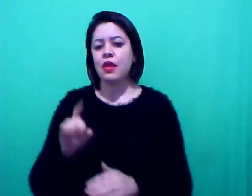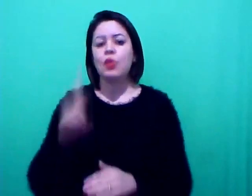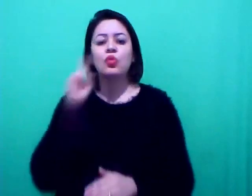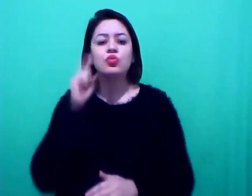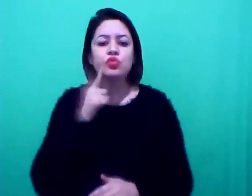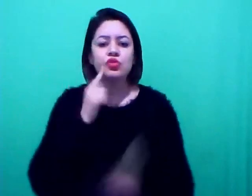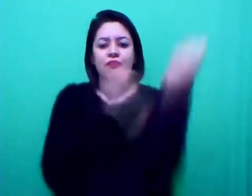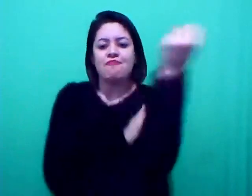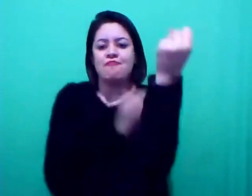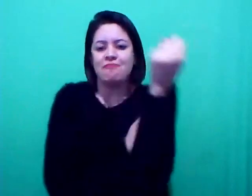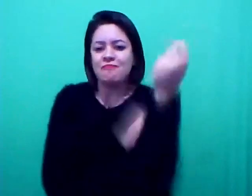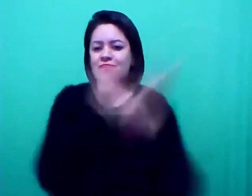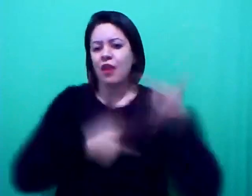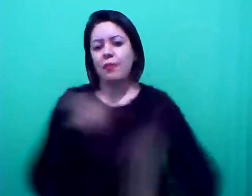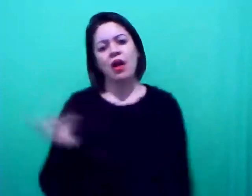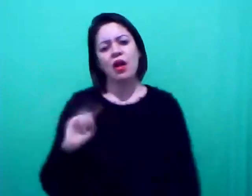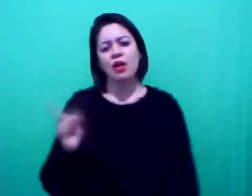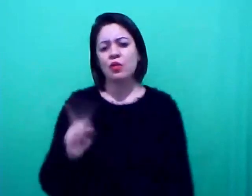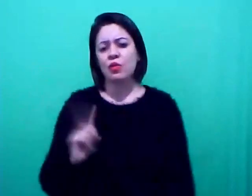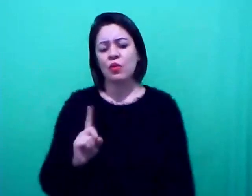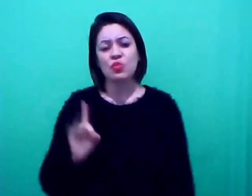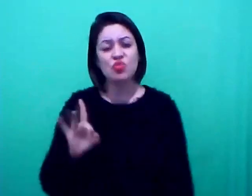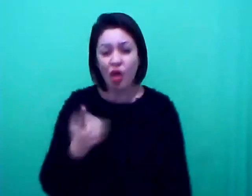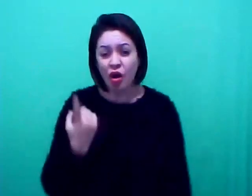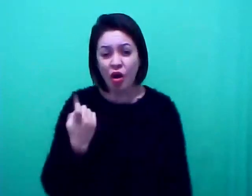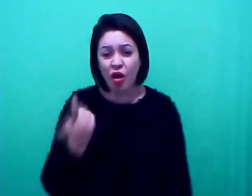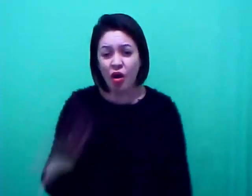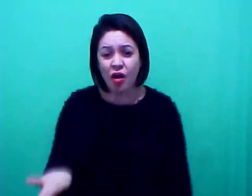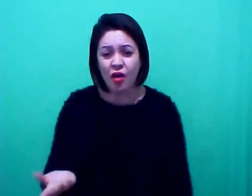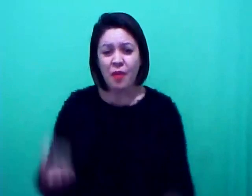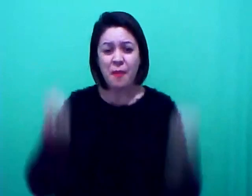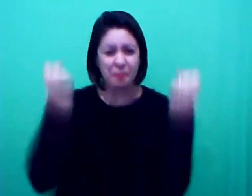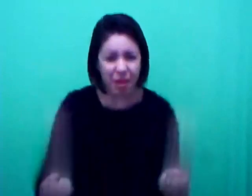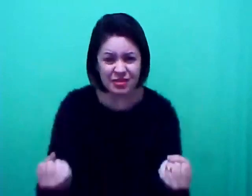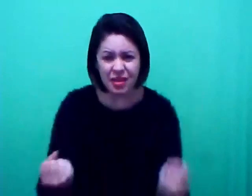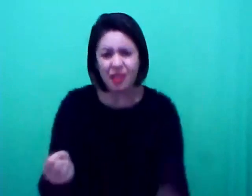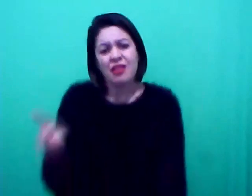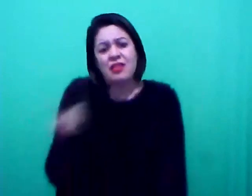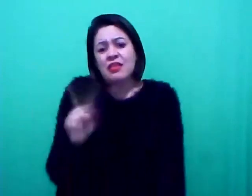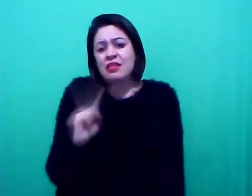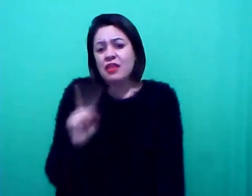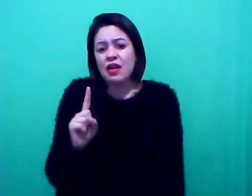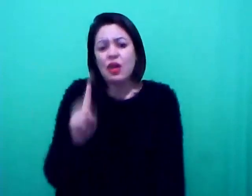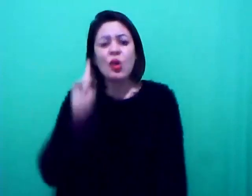repetitivo, o surdo só faz um trabalho braçal, só um trabalho